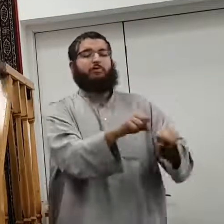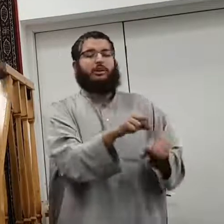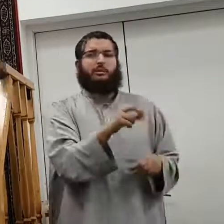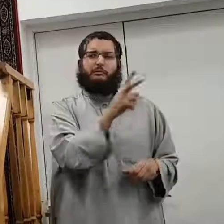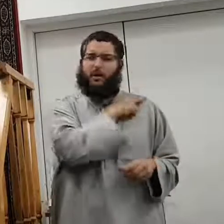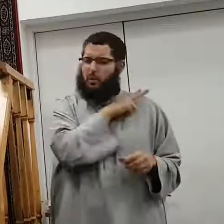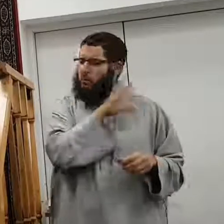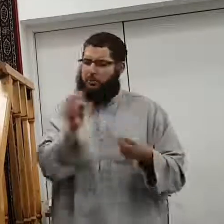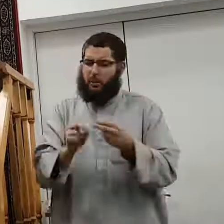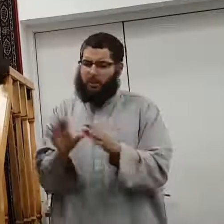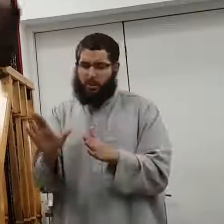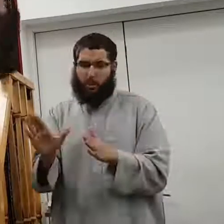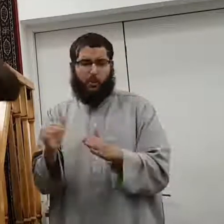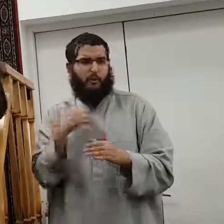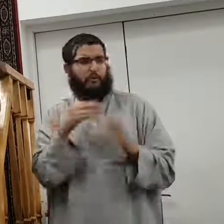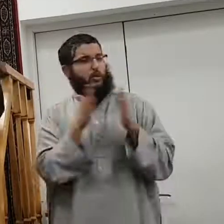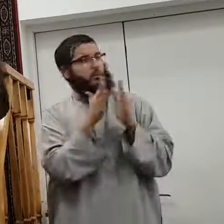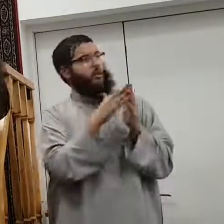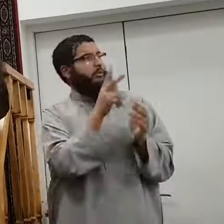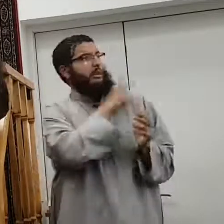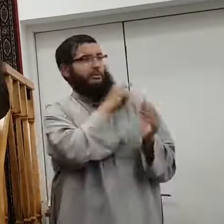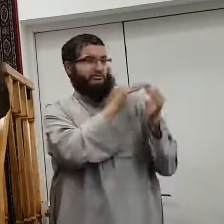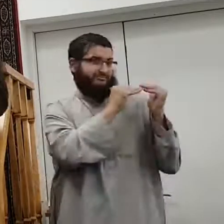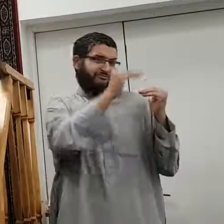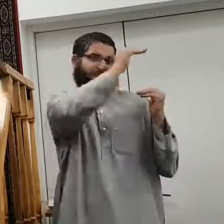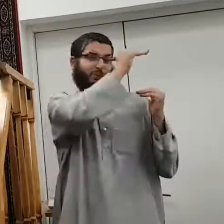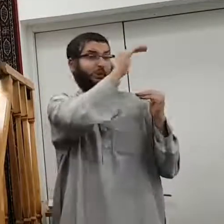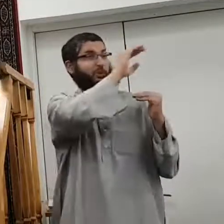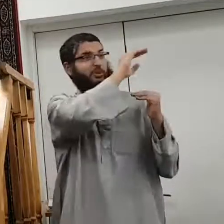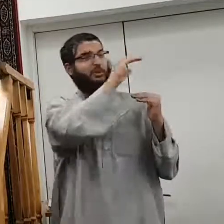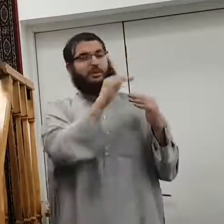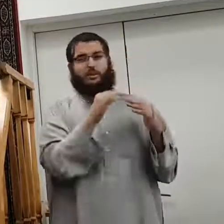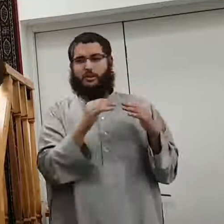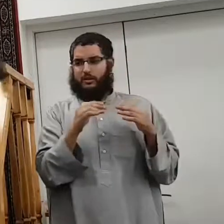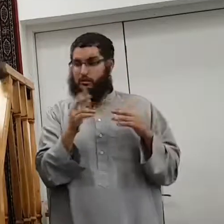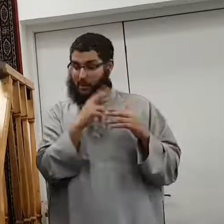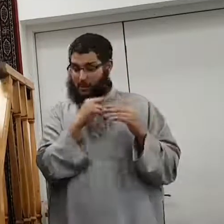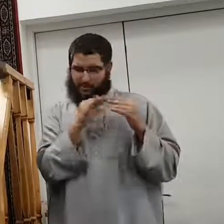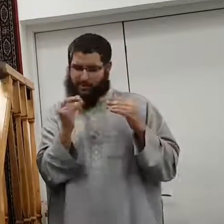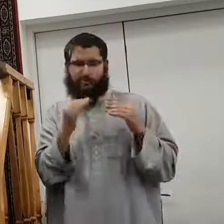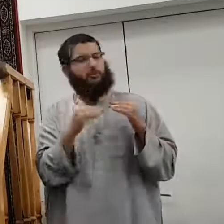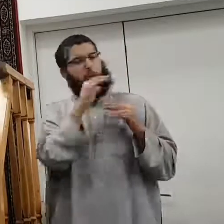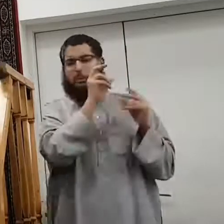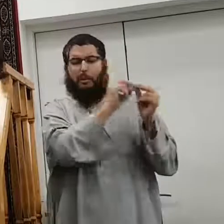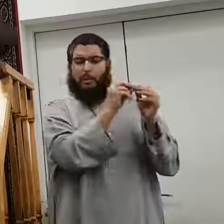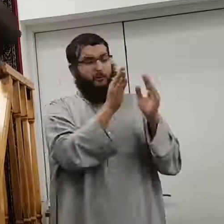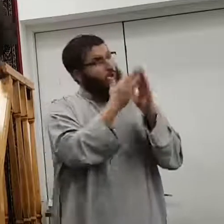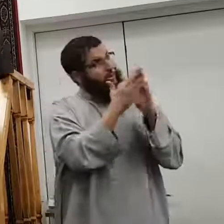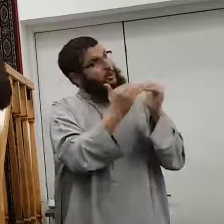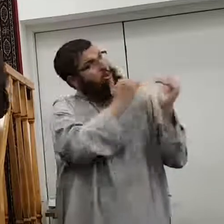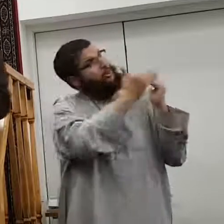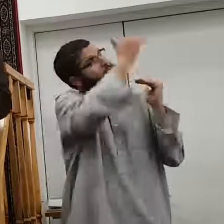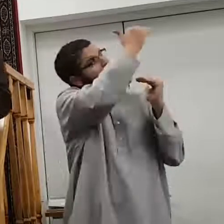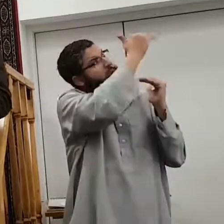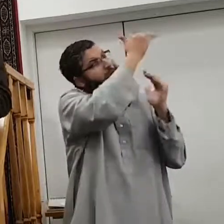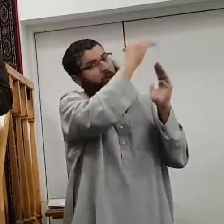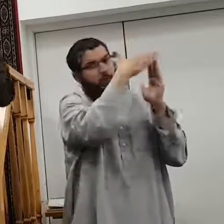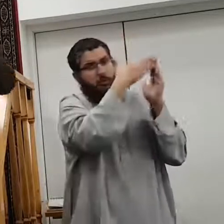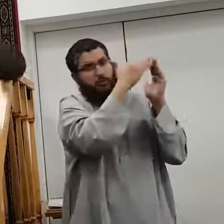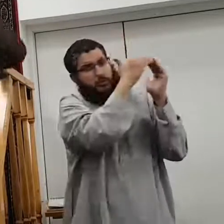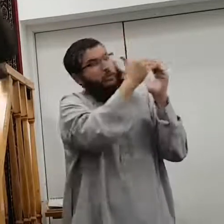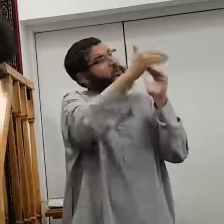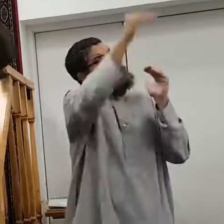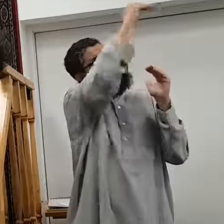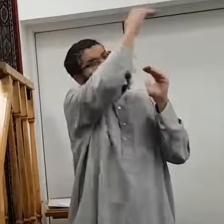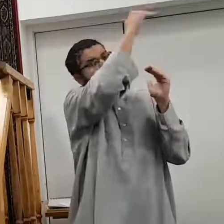son patron, il lui dit, pas de problème, il faut que je voie avec mon supérieur. Il veut une semaine de congé. Hein. Son supérieur lui dit, pas de problème, il faut que je voie avec mon supérieur.